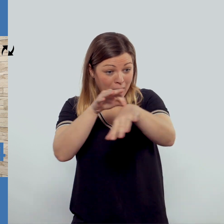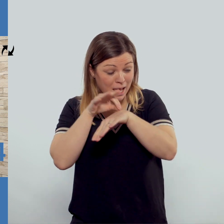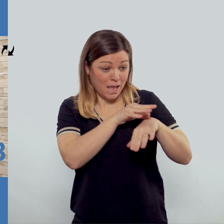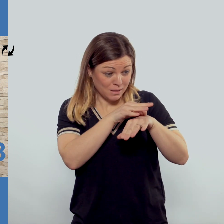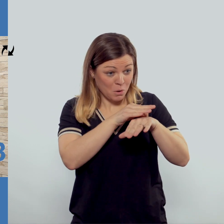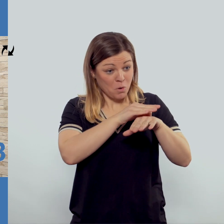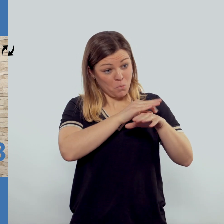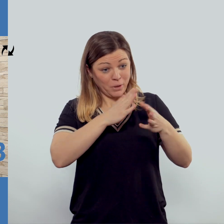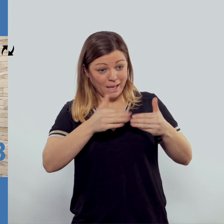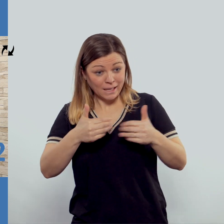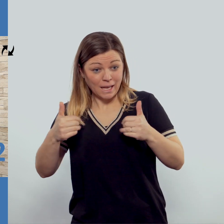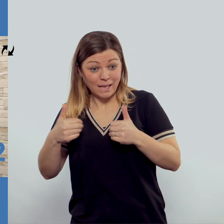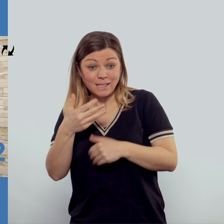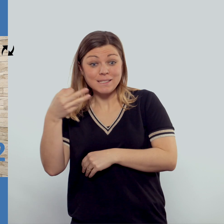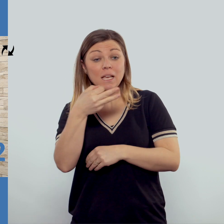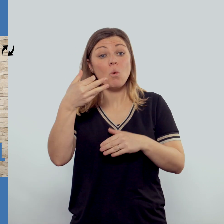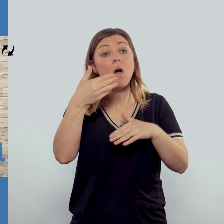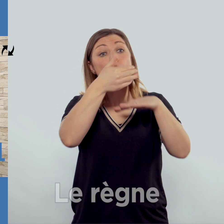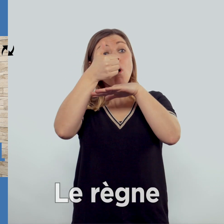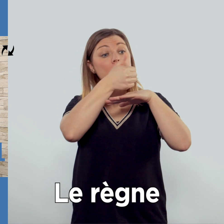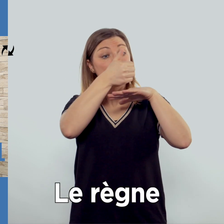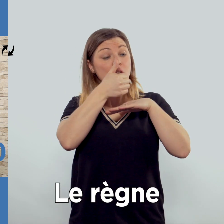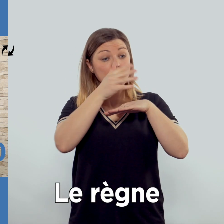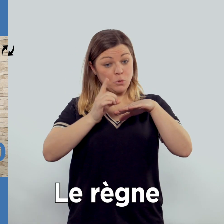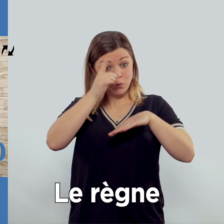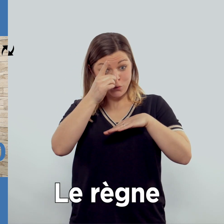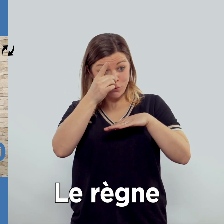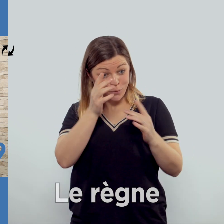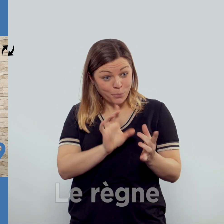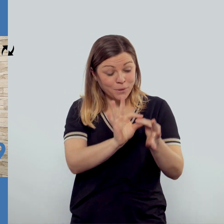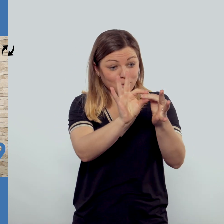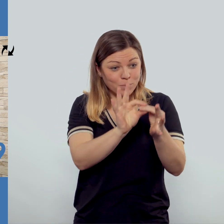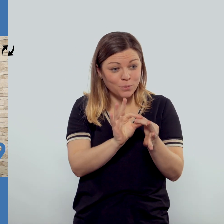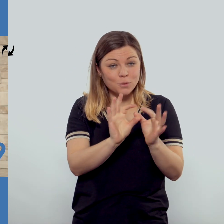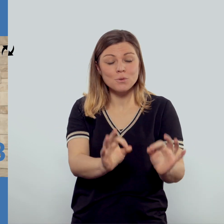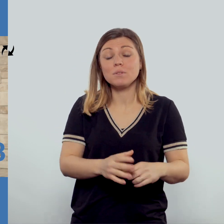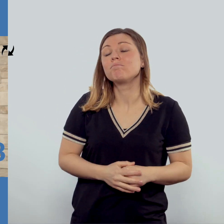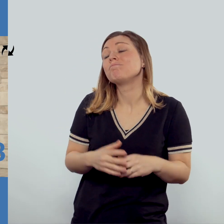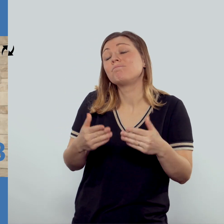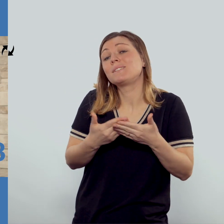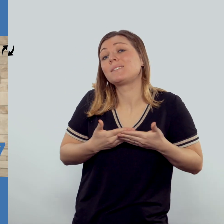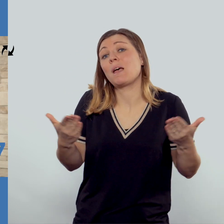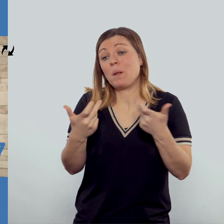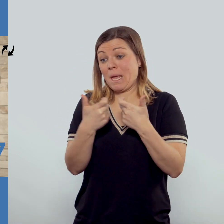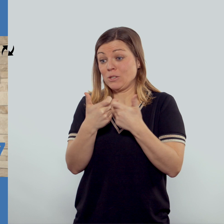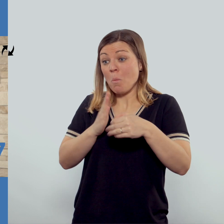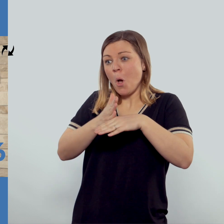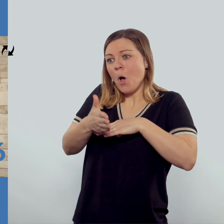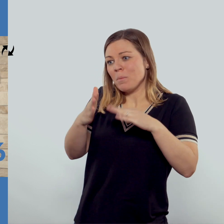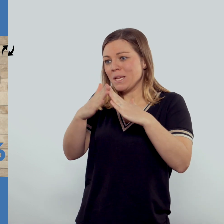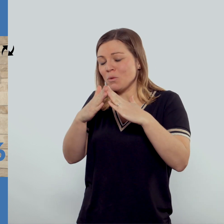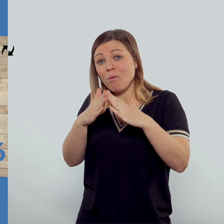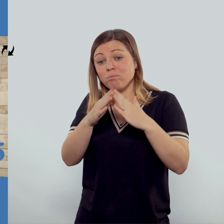le règne de Dieu s'est approché de vous. » La première partie du verset, c'est facile. Tu vas quelque part, quelqu'un t'accueille et tu manges ce qu'il te